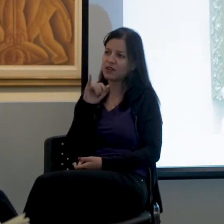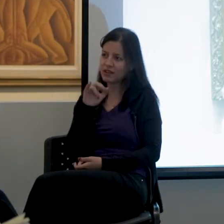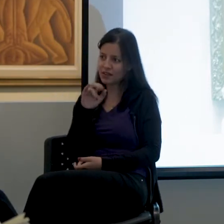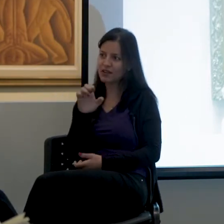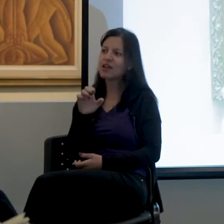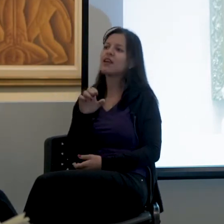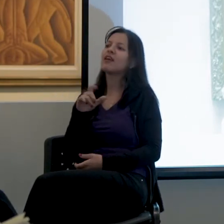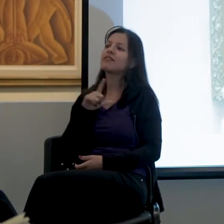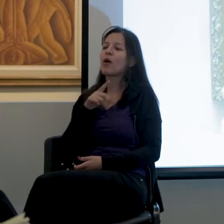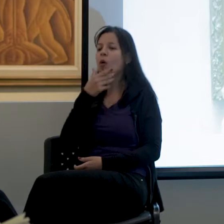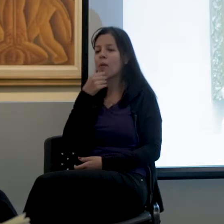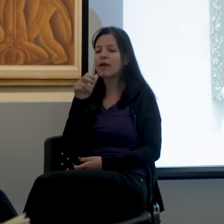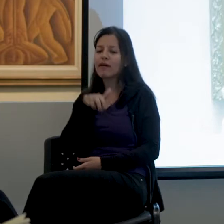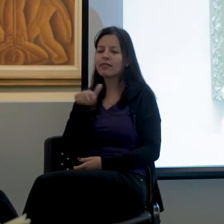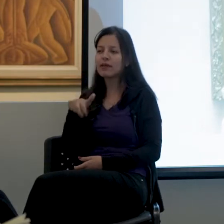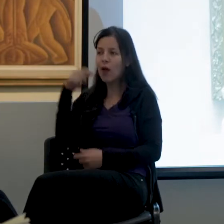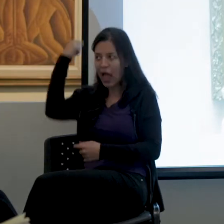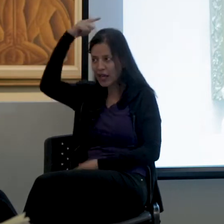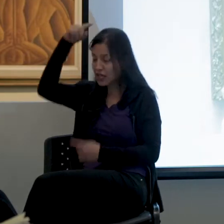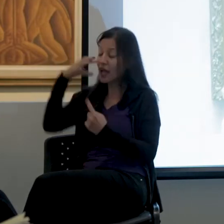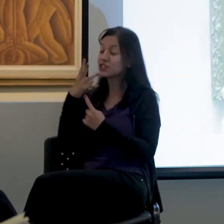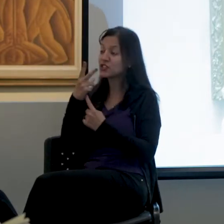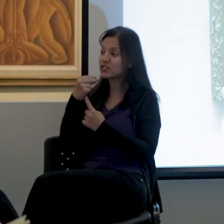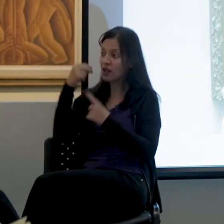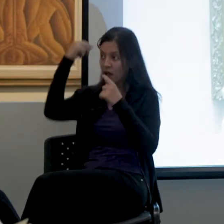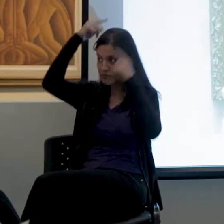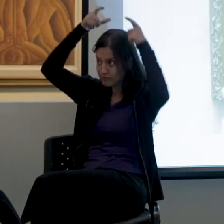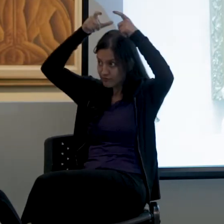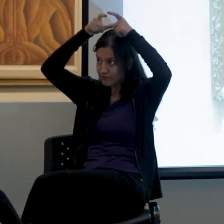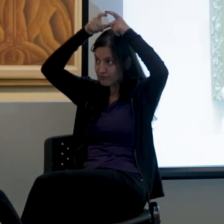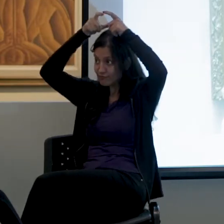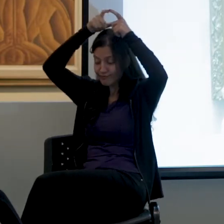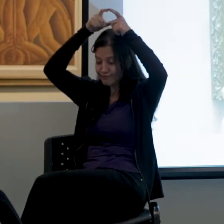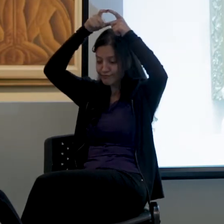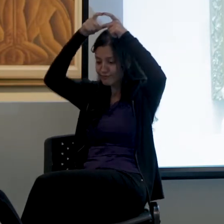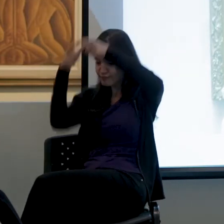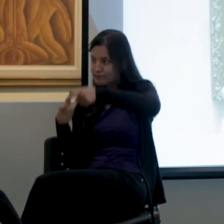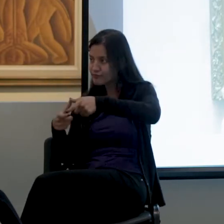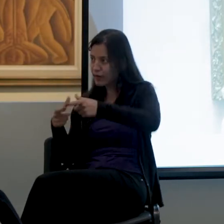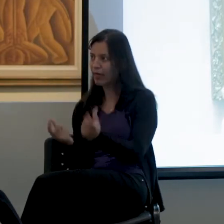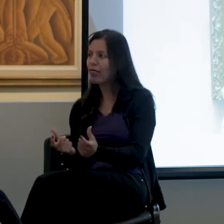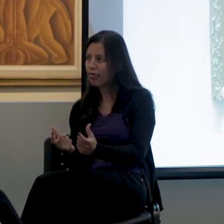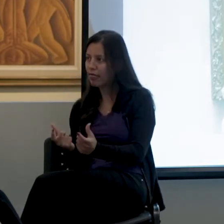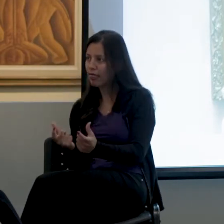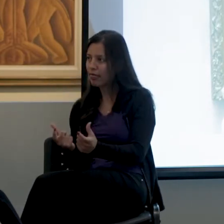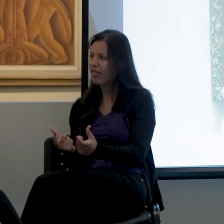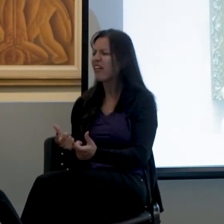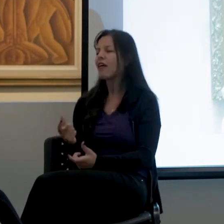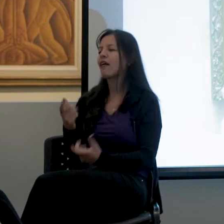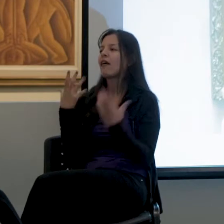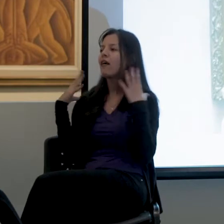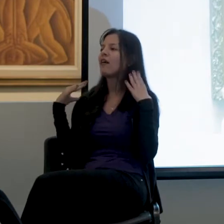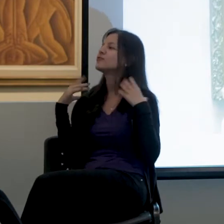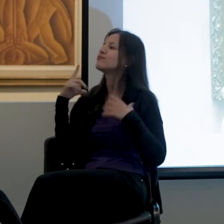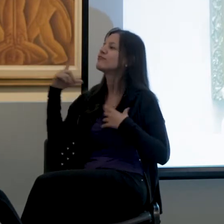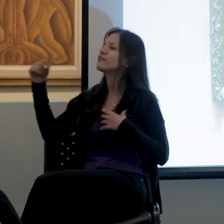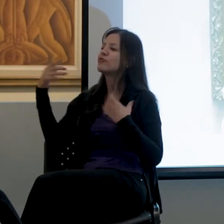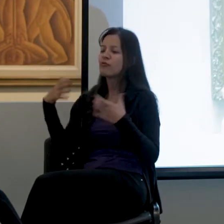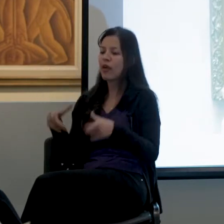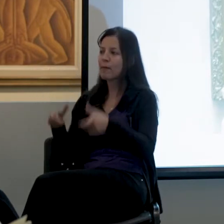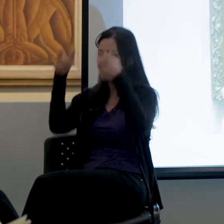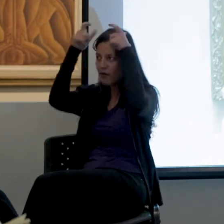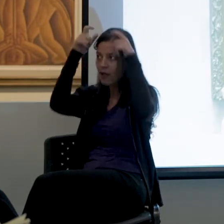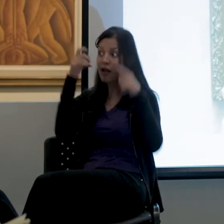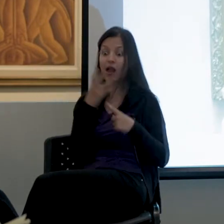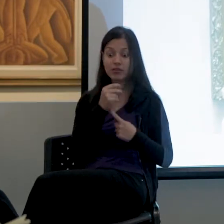a auréola, o anjo que cai na terra perde a auréola e passa a se interessar pelo mundo, inclusive e sobretudo pelo mundo